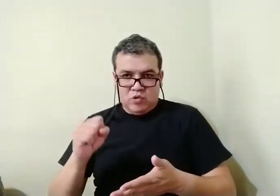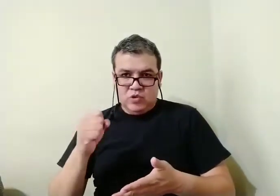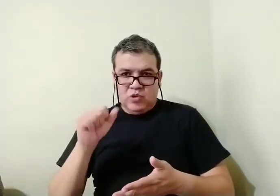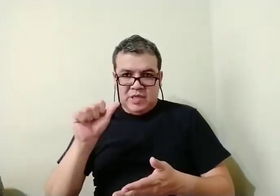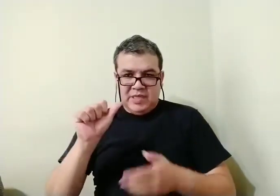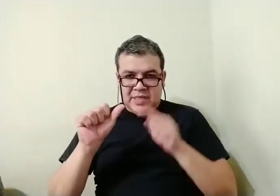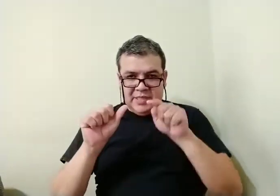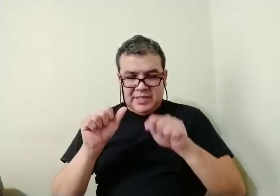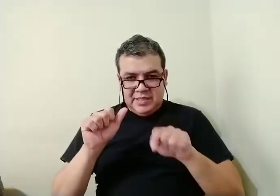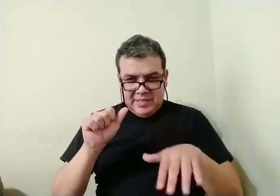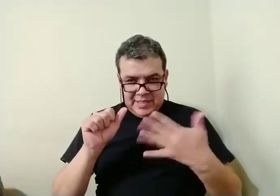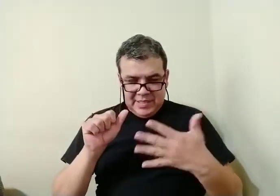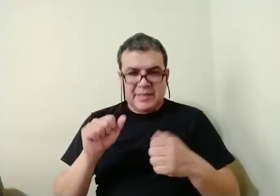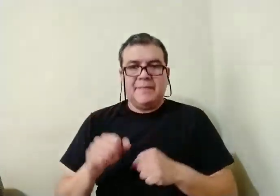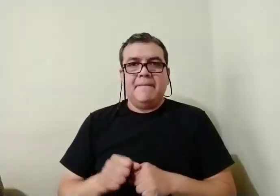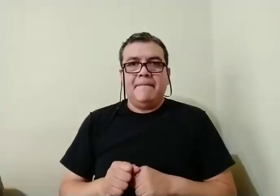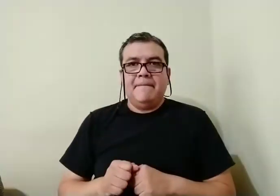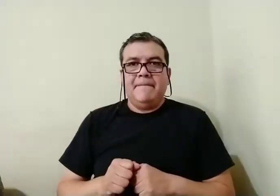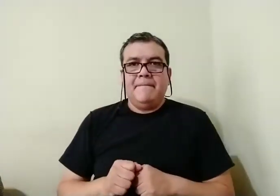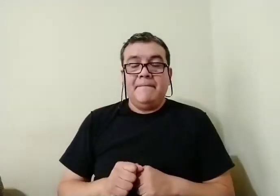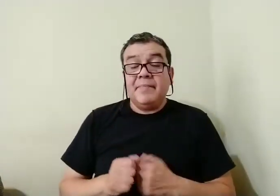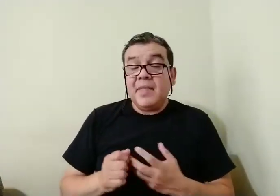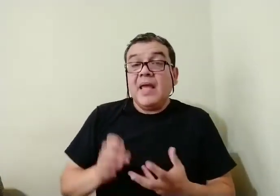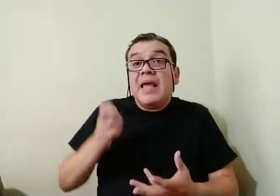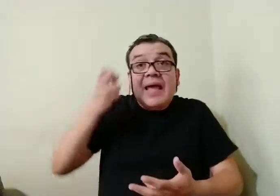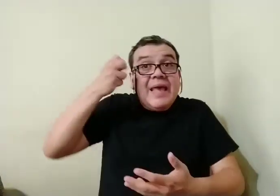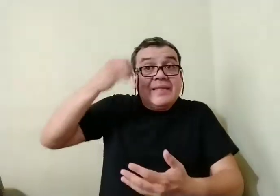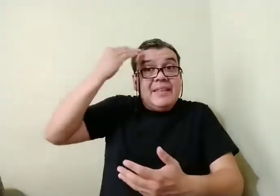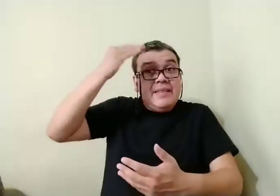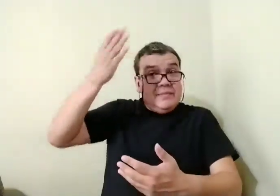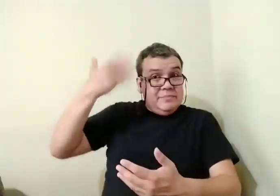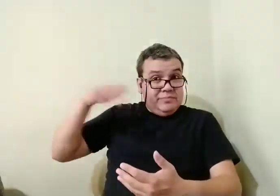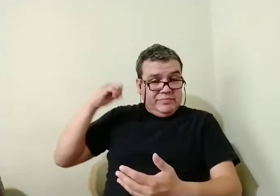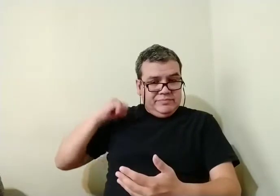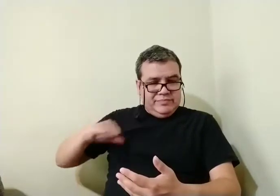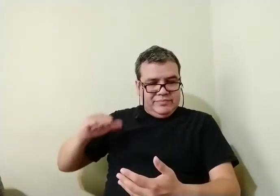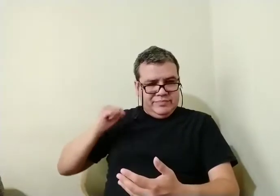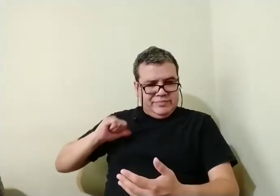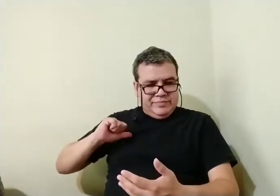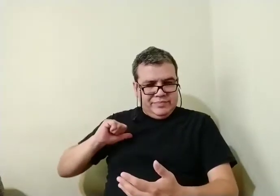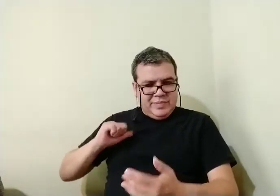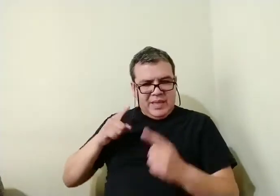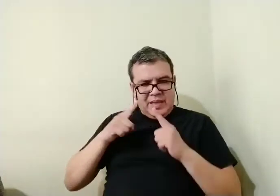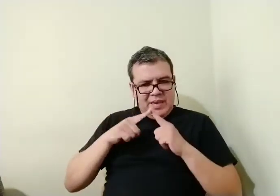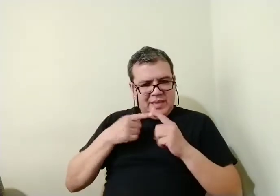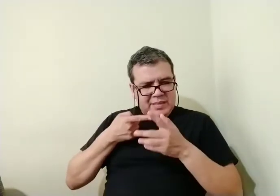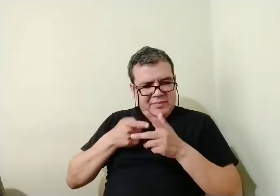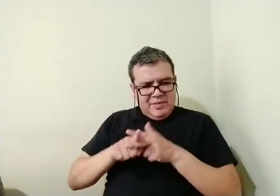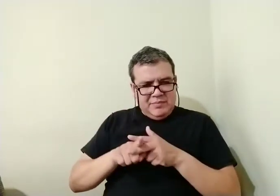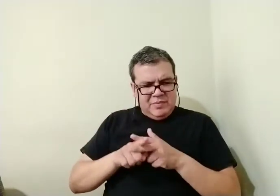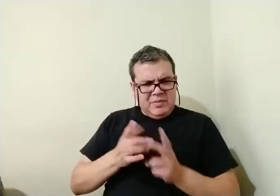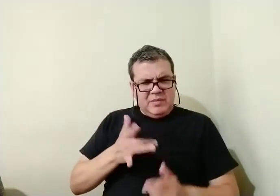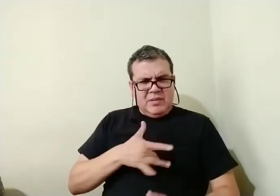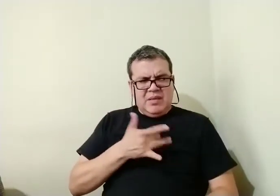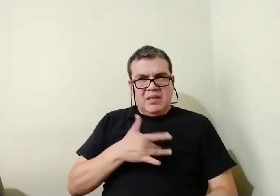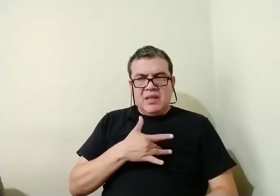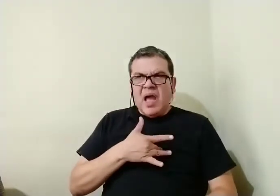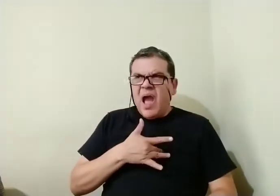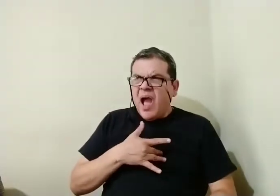Para los cristianos de la iglesia primitiva, esta debió ser una